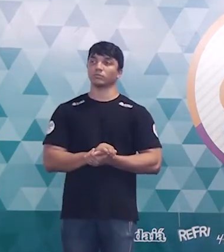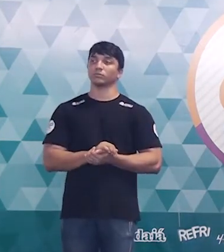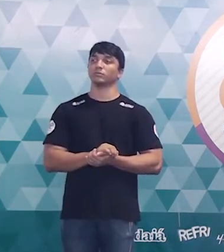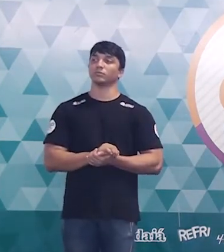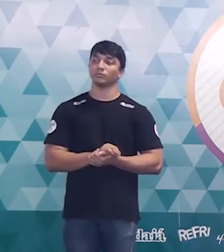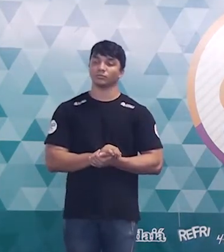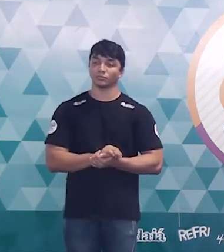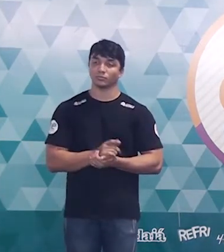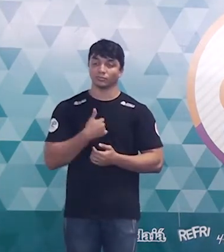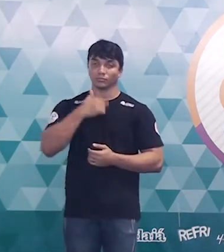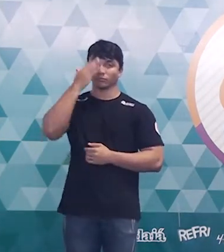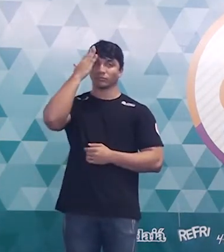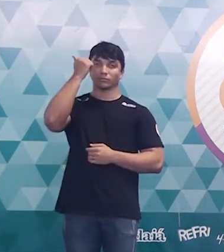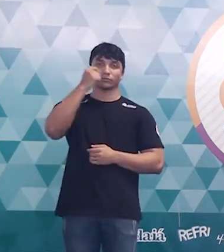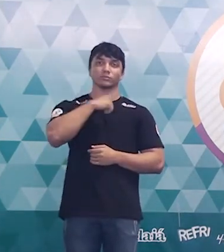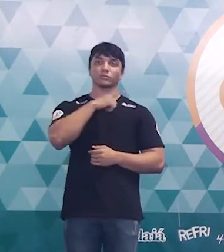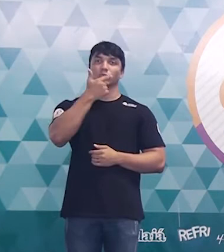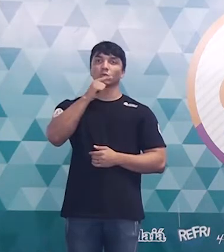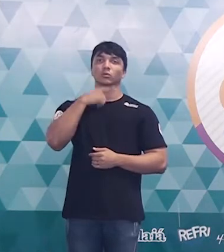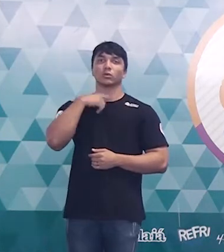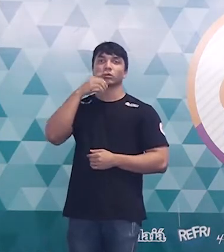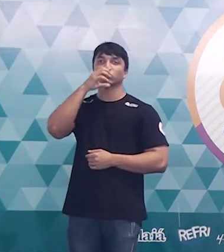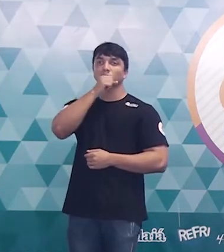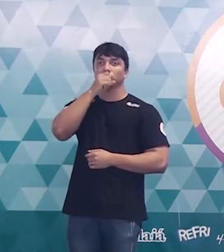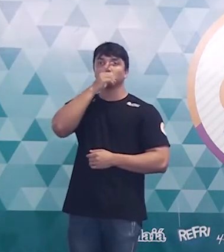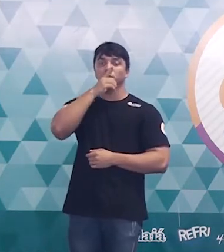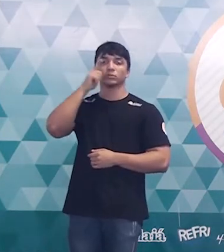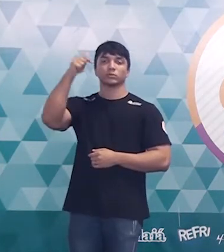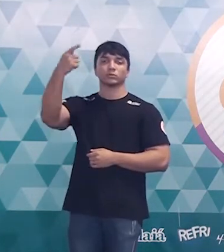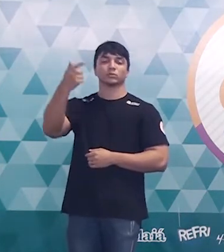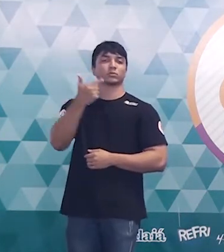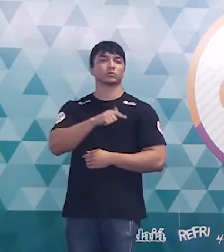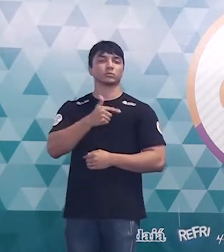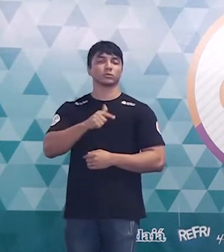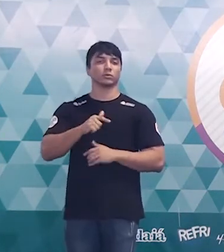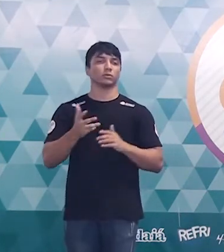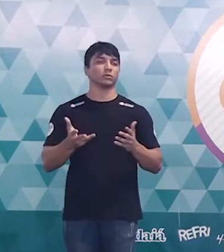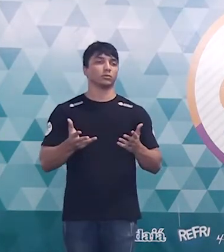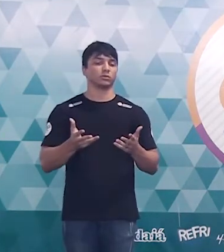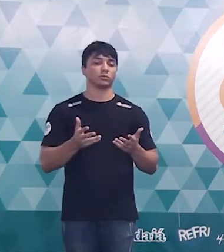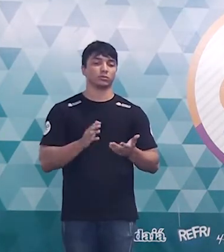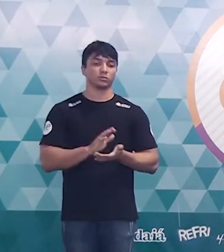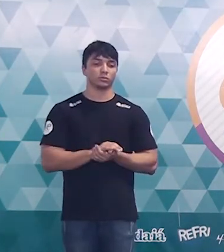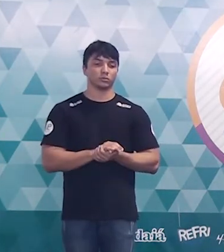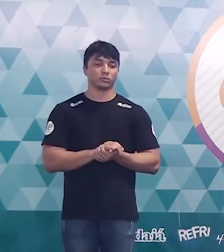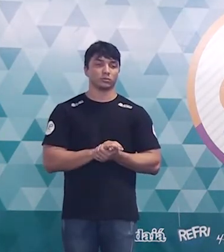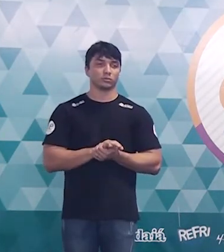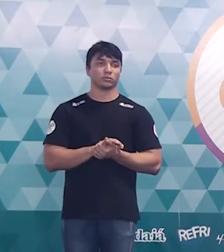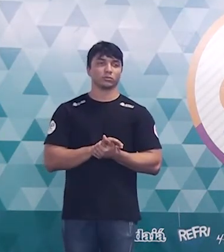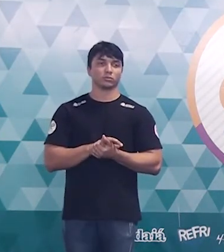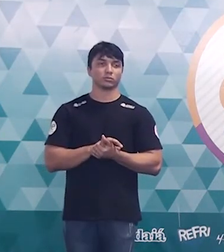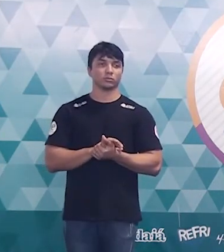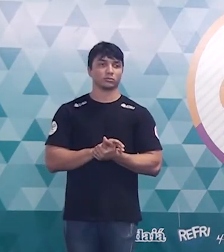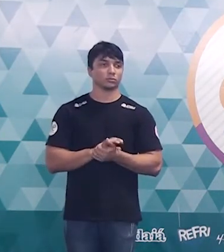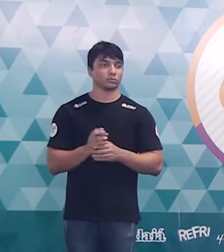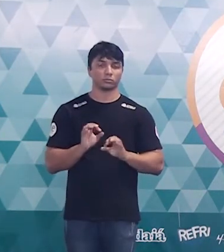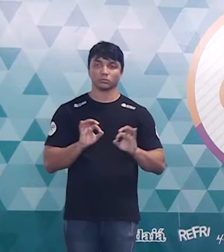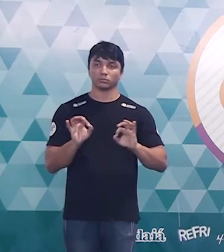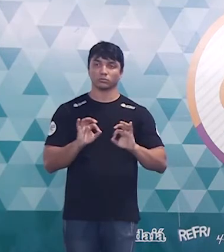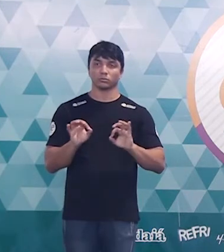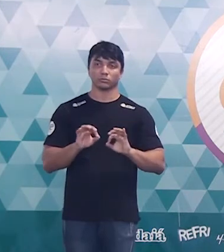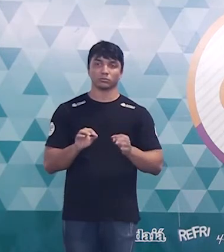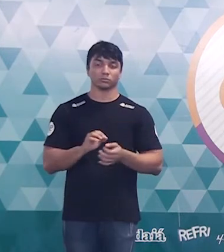E eu estou sabendo que não vai ter academia Enem semana que vem, é isso? Não tem? Nem domingo, nem sábado? Não